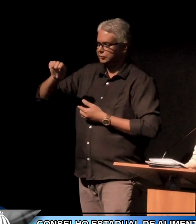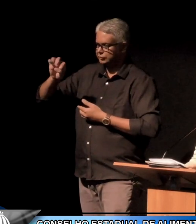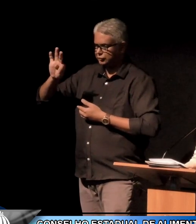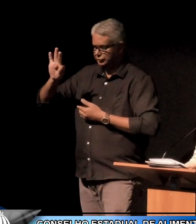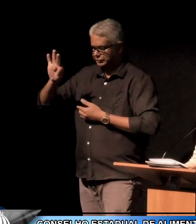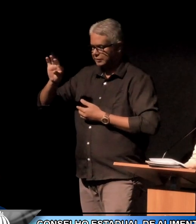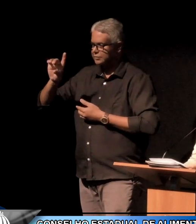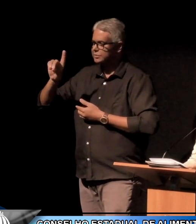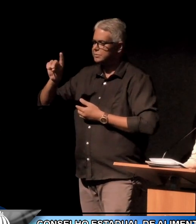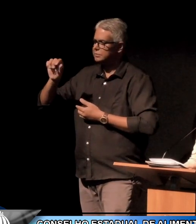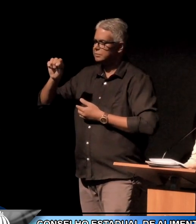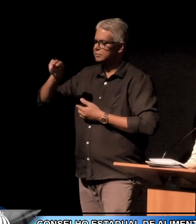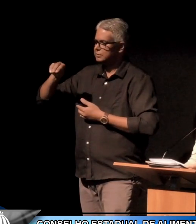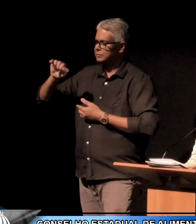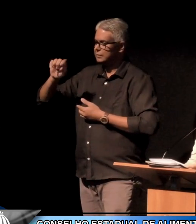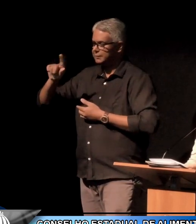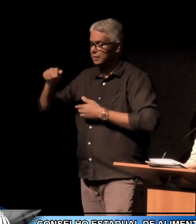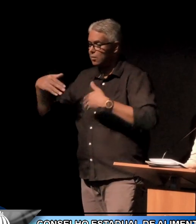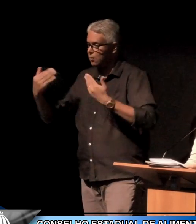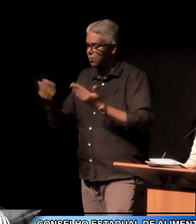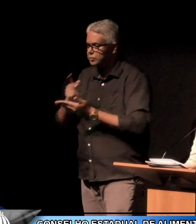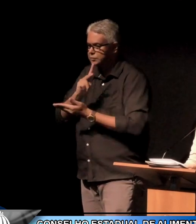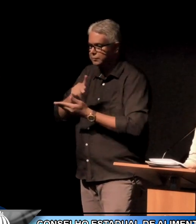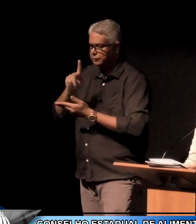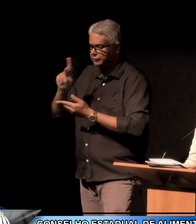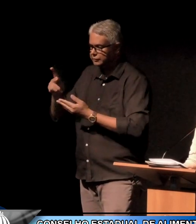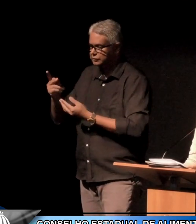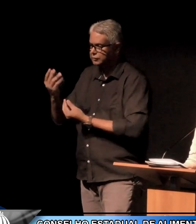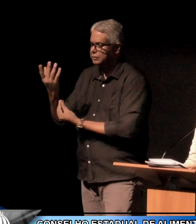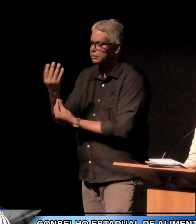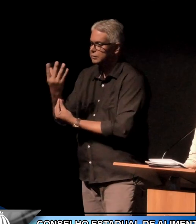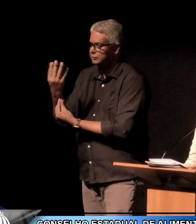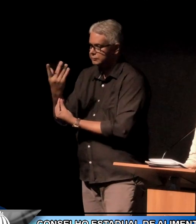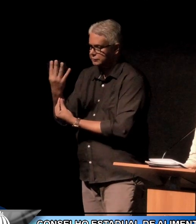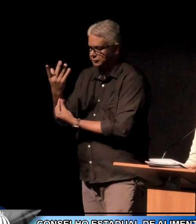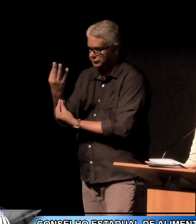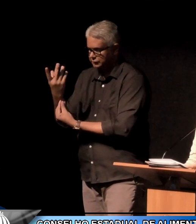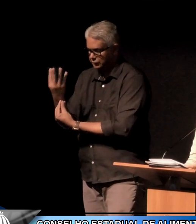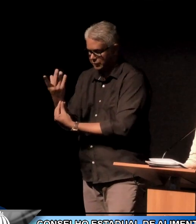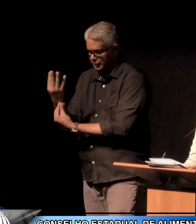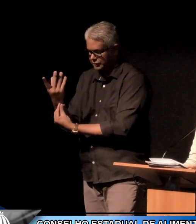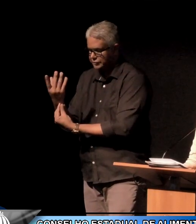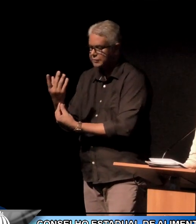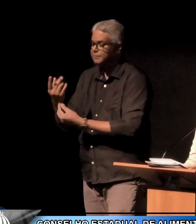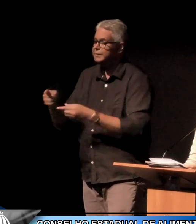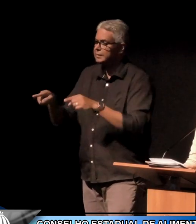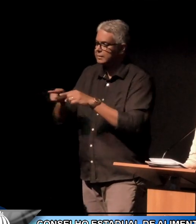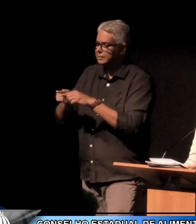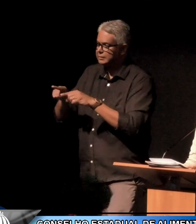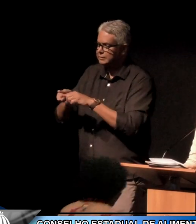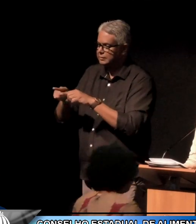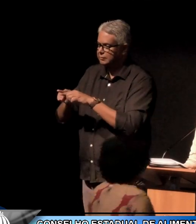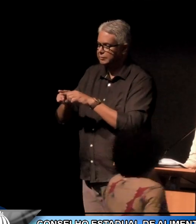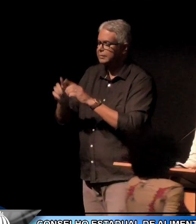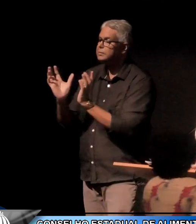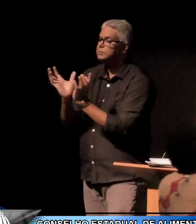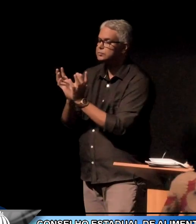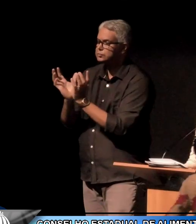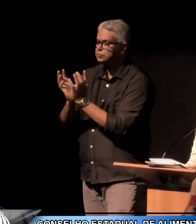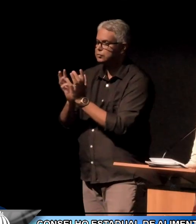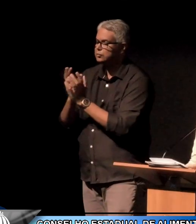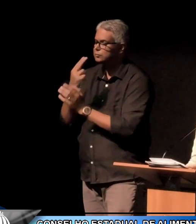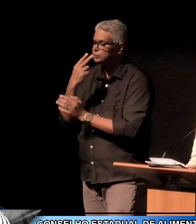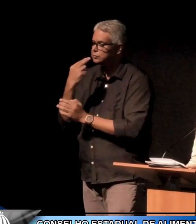associada da Universidade do Estado do Rio de Janeiro integra o núcleo de políticas em alimentação e